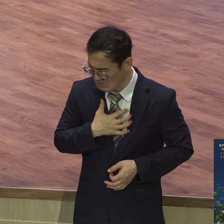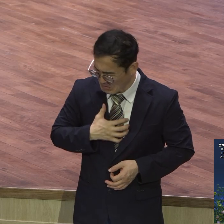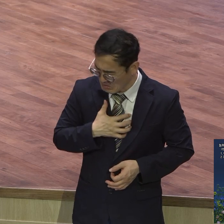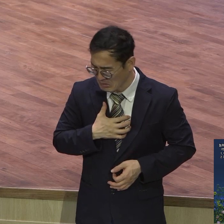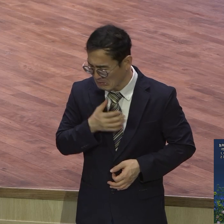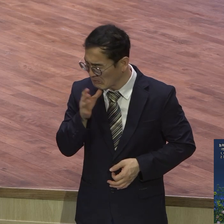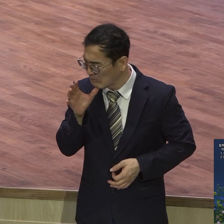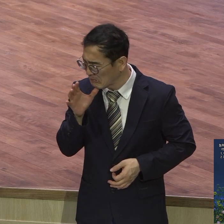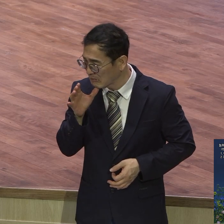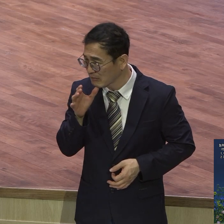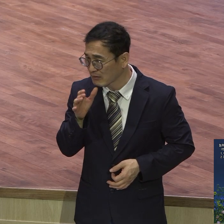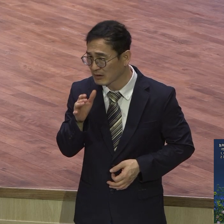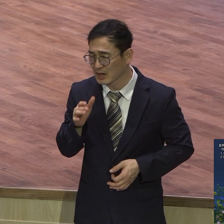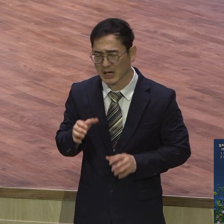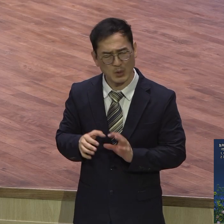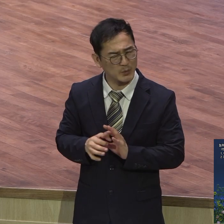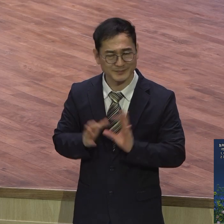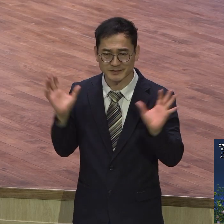실제로